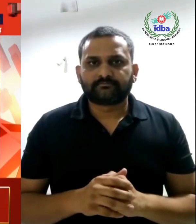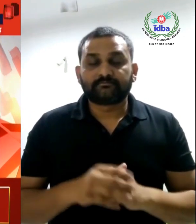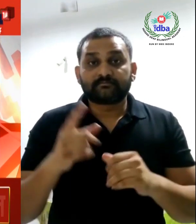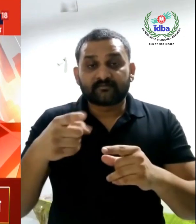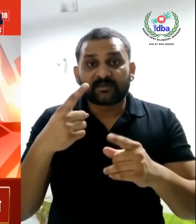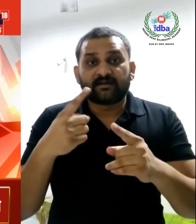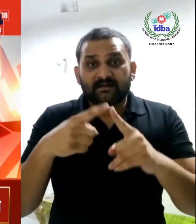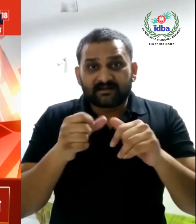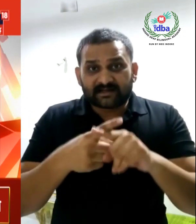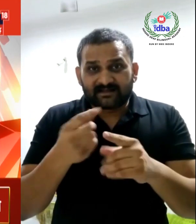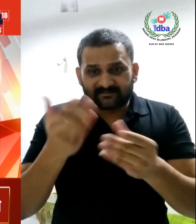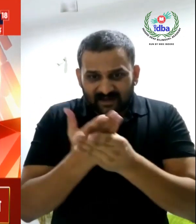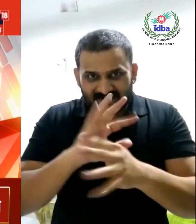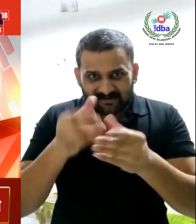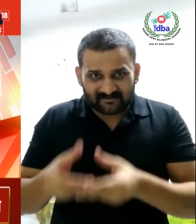रिटर्न फाइल करने के लिए